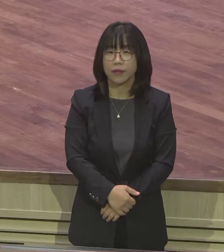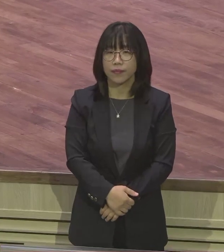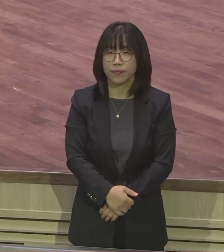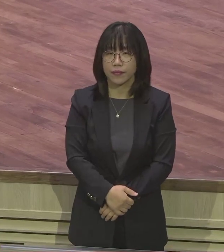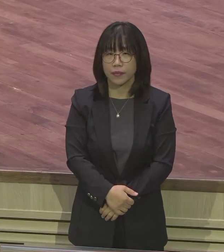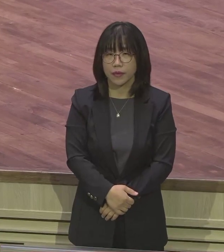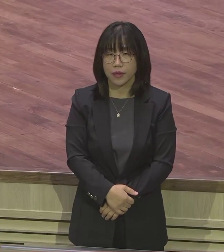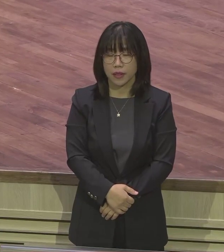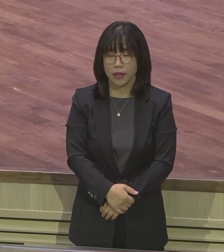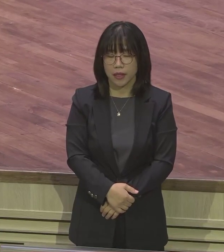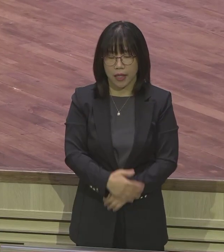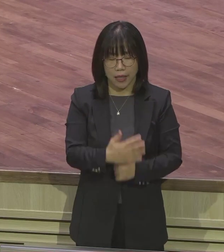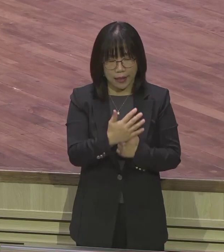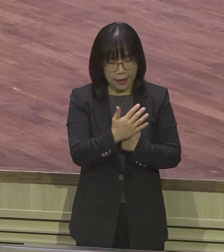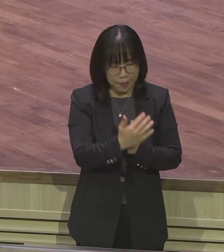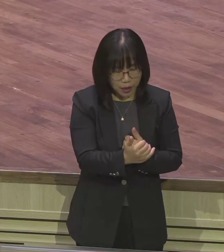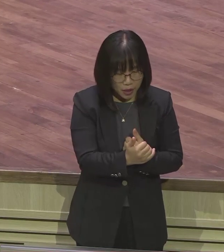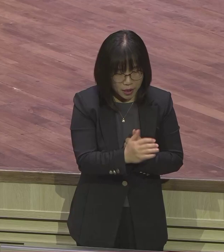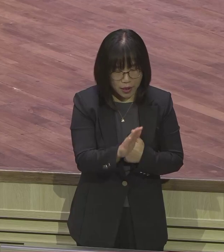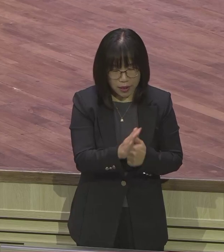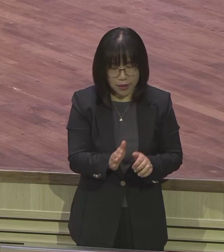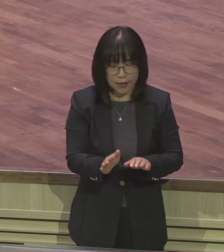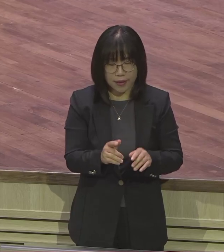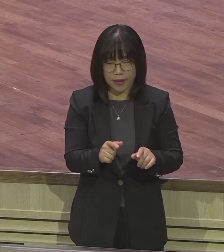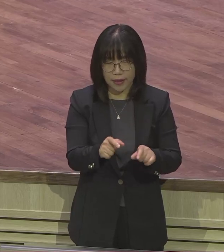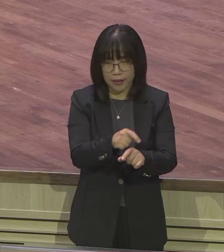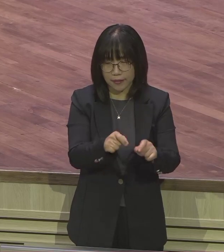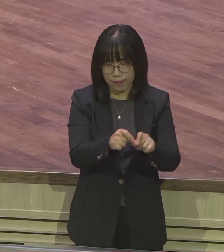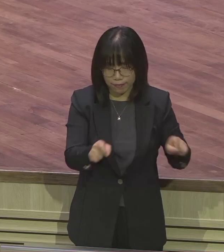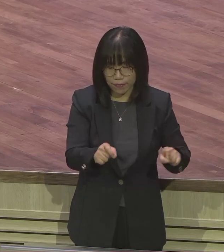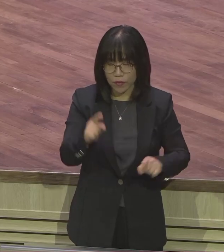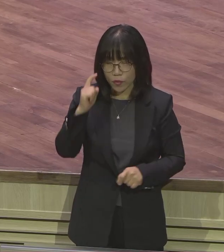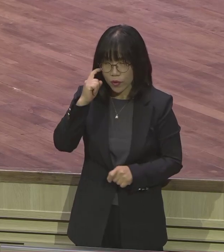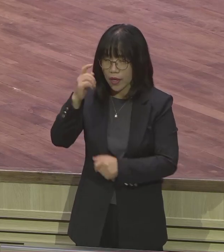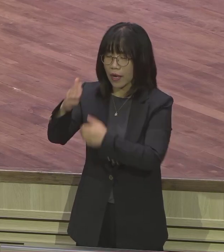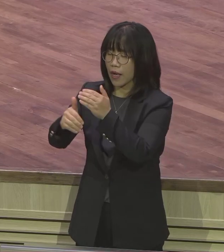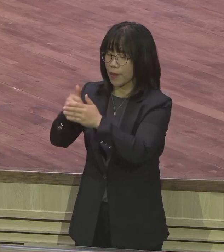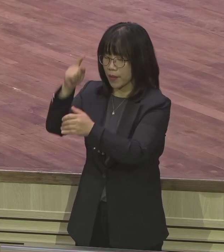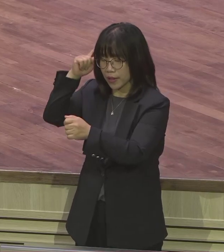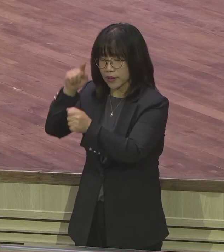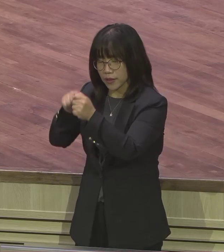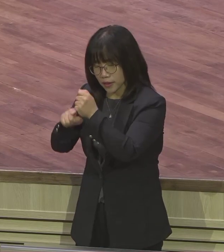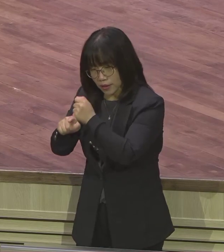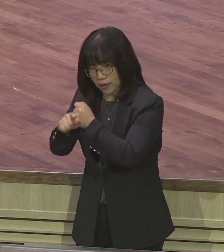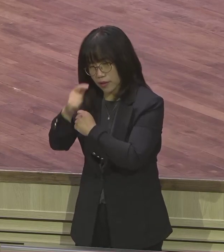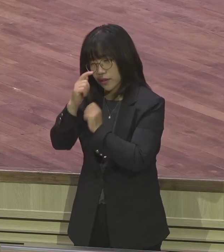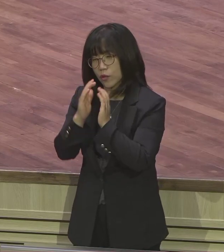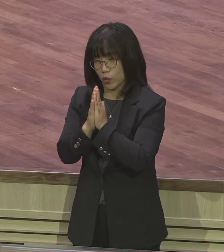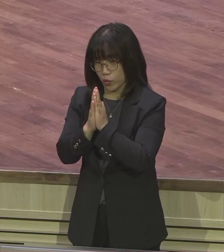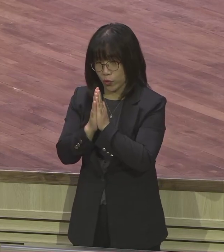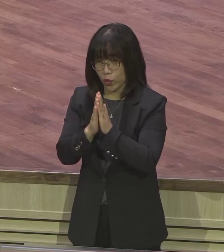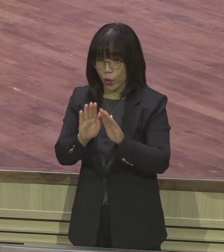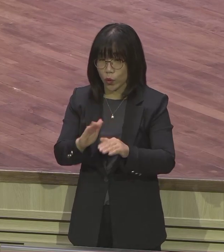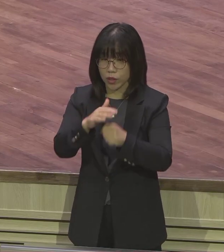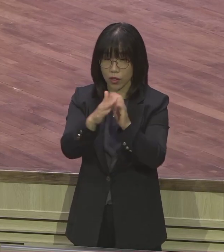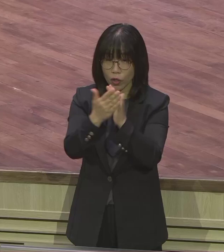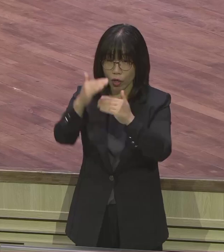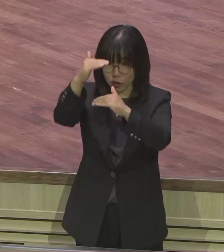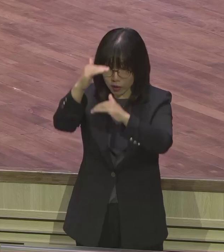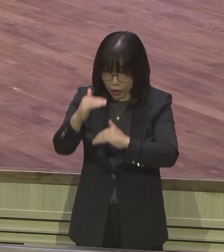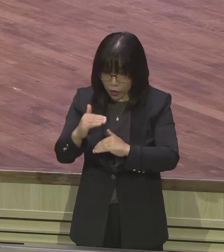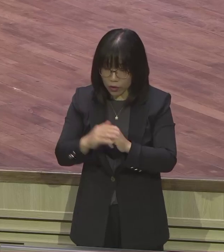그 이유만으로 애굽에 내려간 것이 아니었습니다. 오늘 본문을 잘 보세요. 본문을 보면요, 야곱은요,